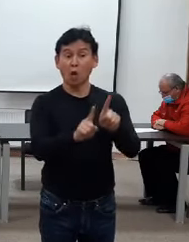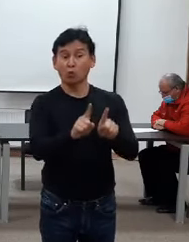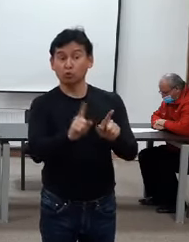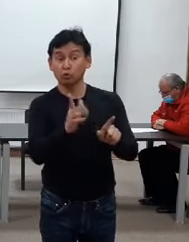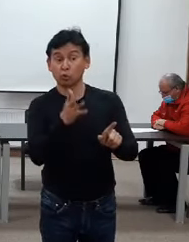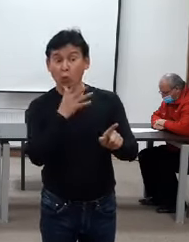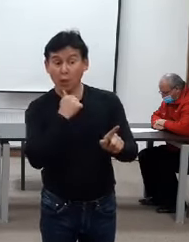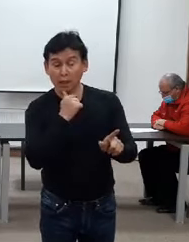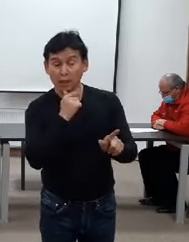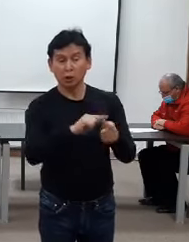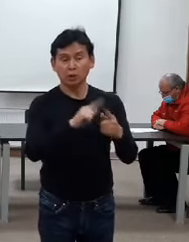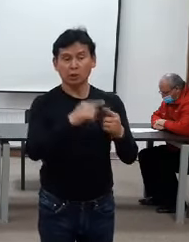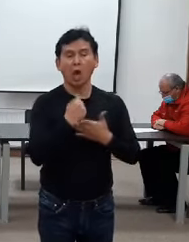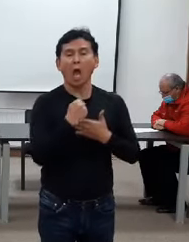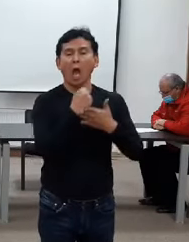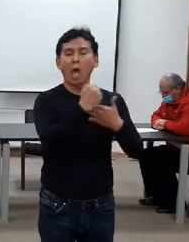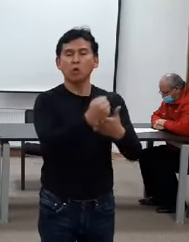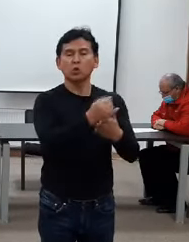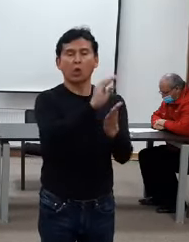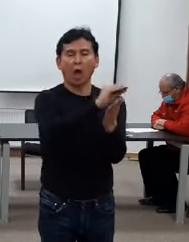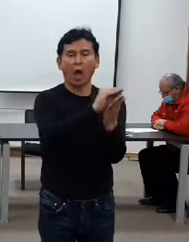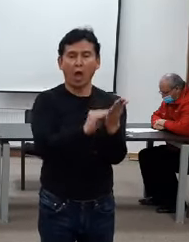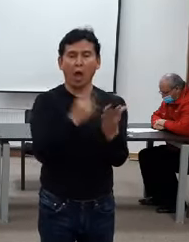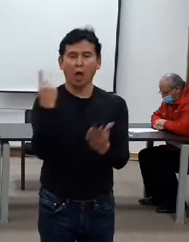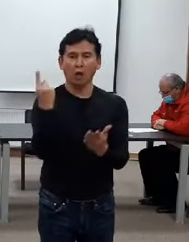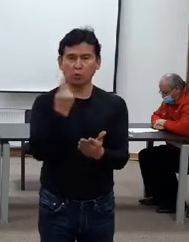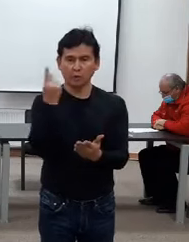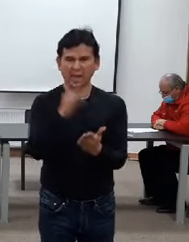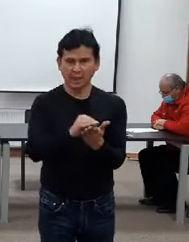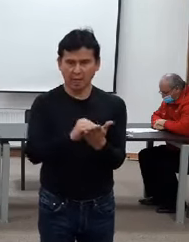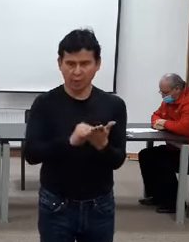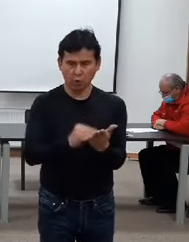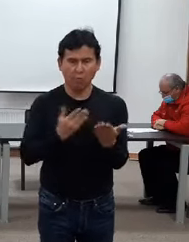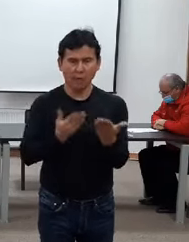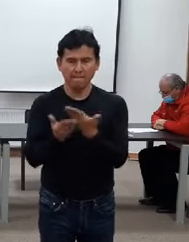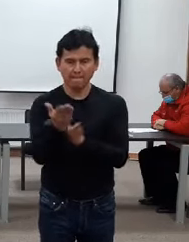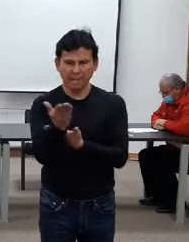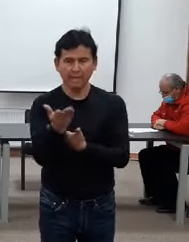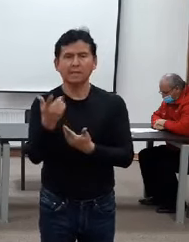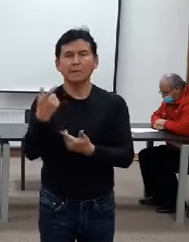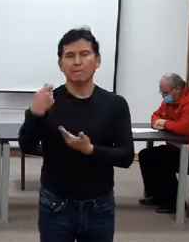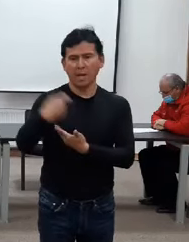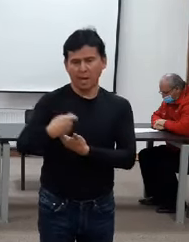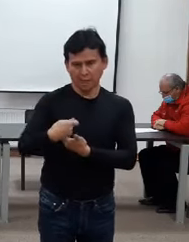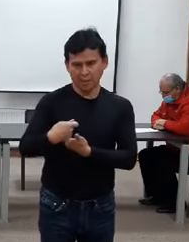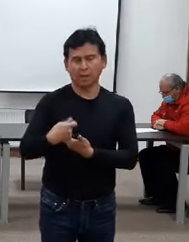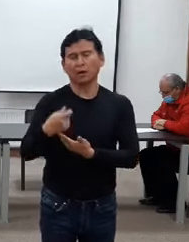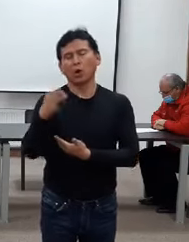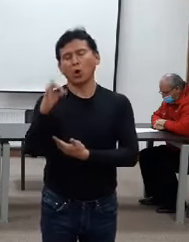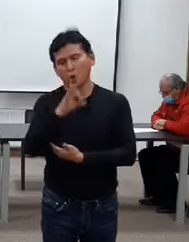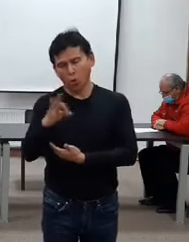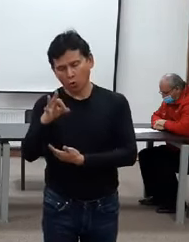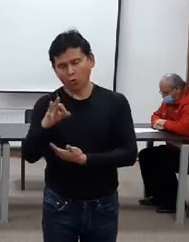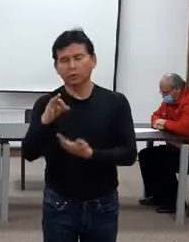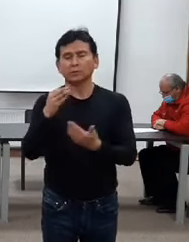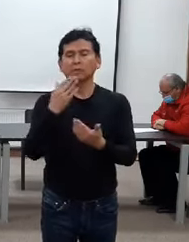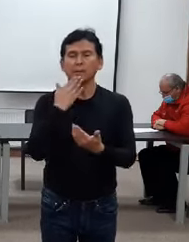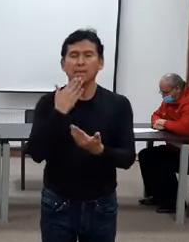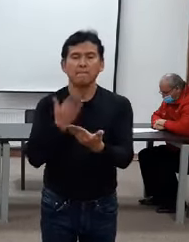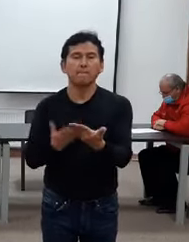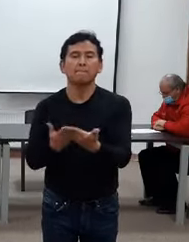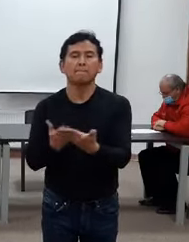manera automática, ya sea para actualizar datos, para hacer la solicitud en algún sistema de pago o para poder